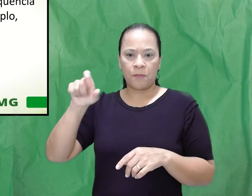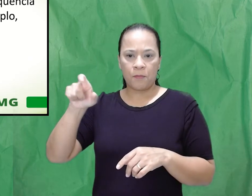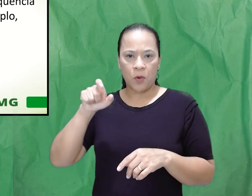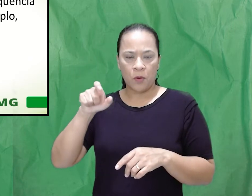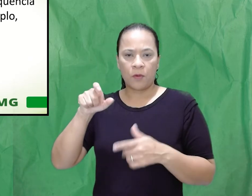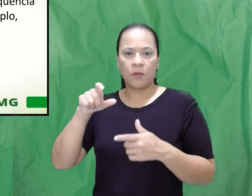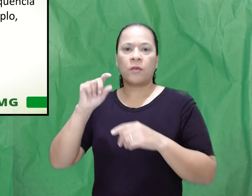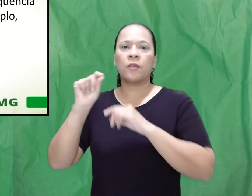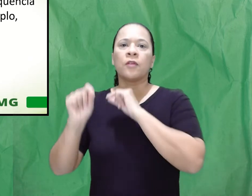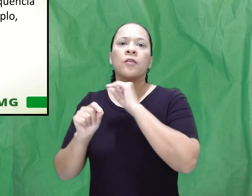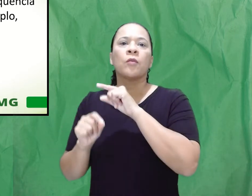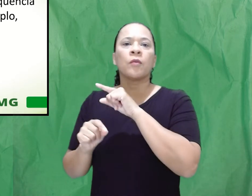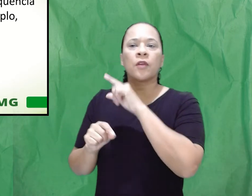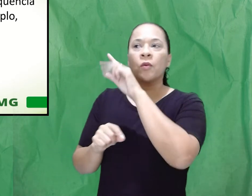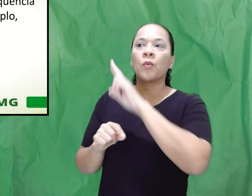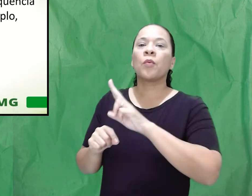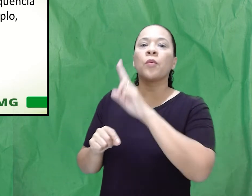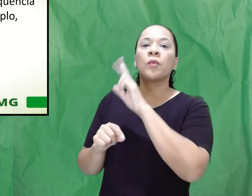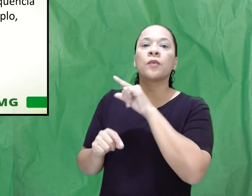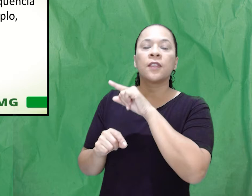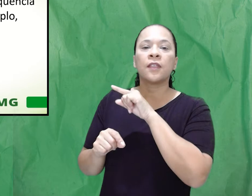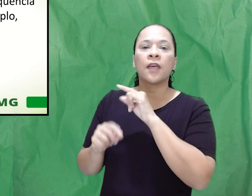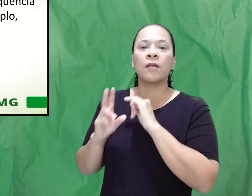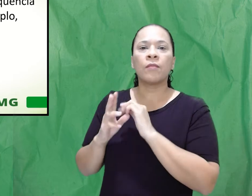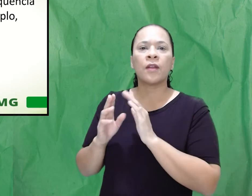para sequência de elementos